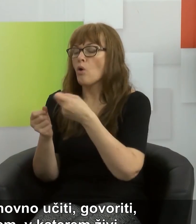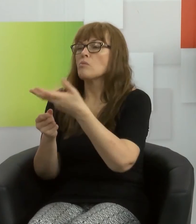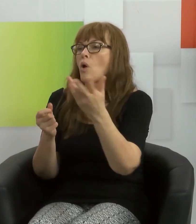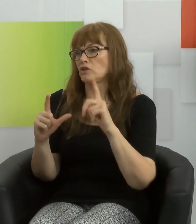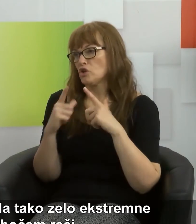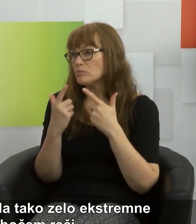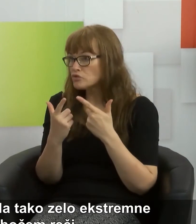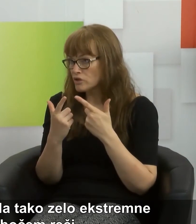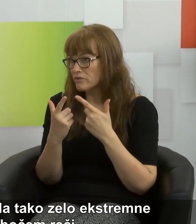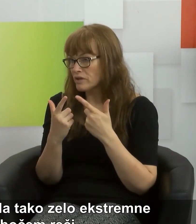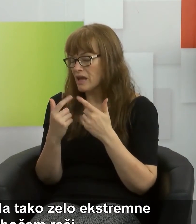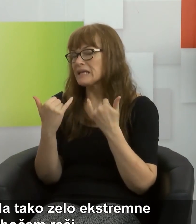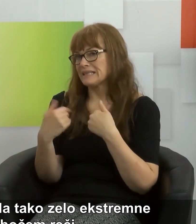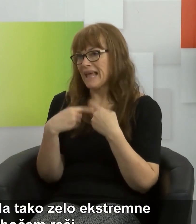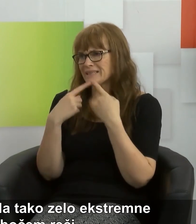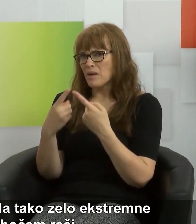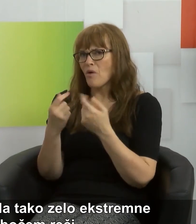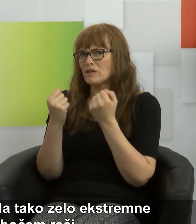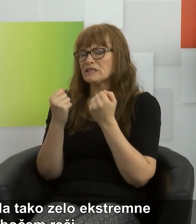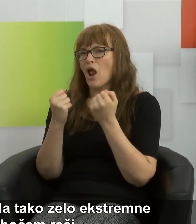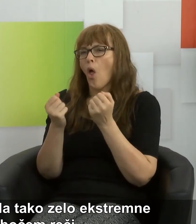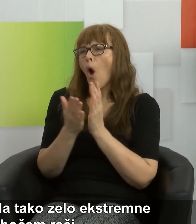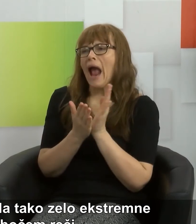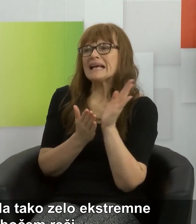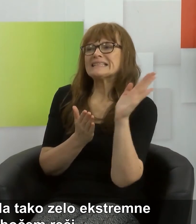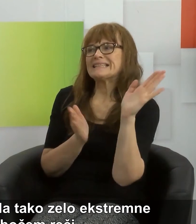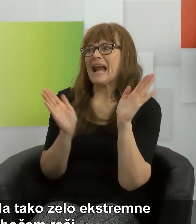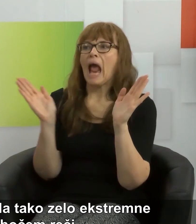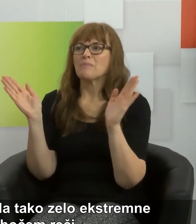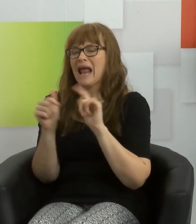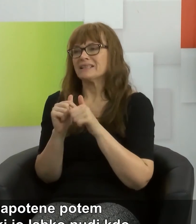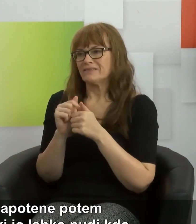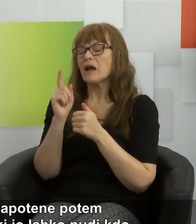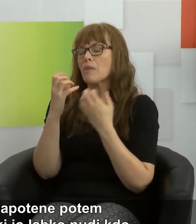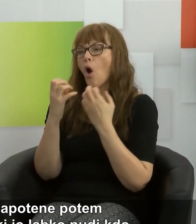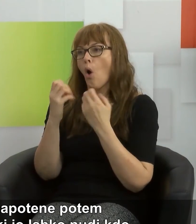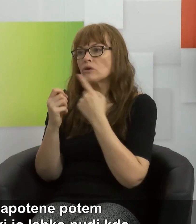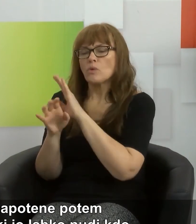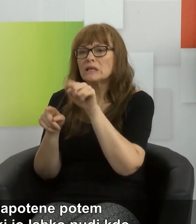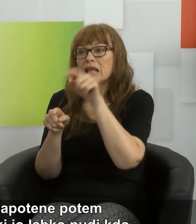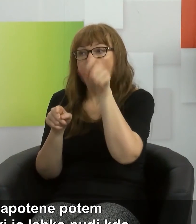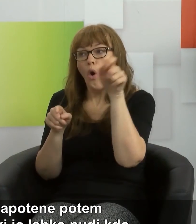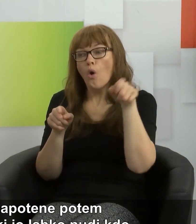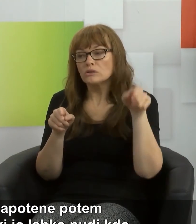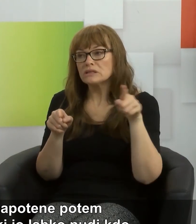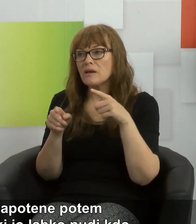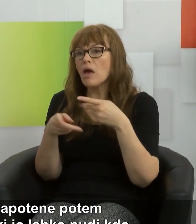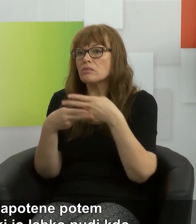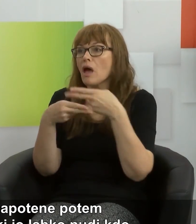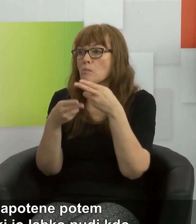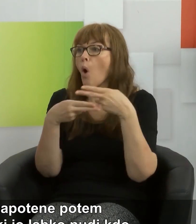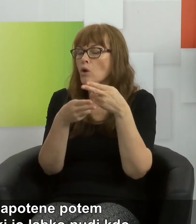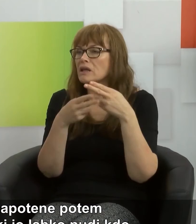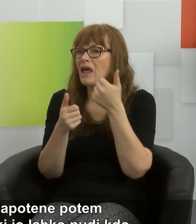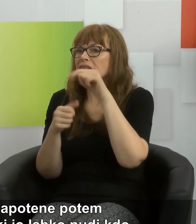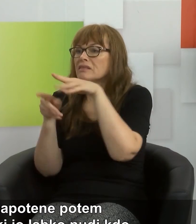živi. Ampak zdaj sem povedala tako zelo ekstremne stvari, ampak hočem reči, da vse te osebe so napotene potem v